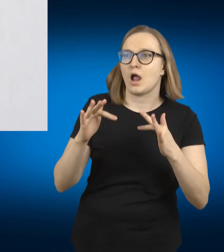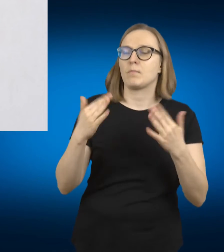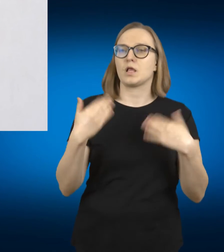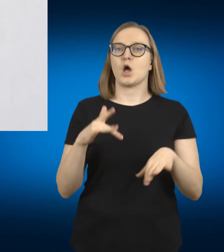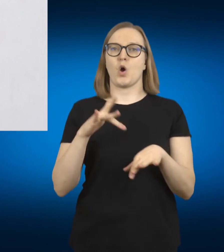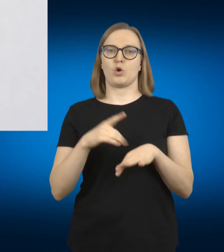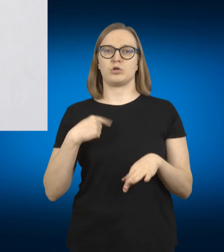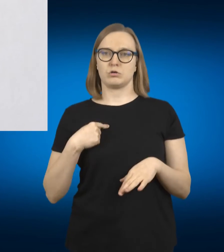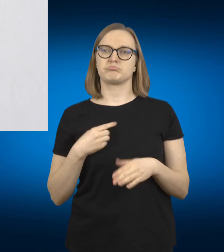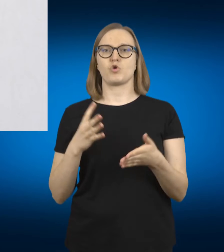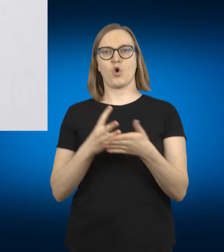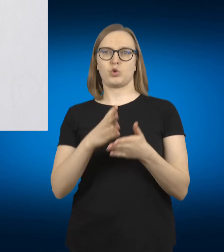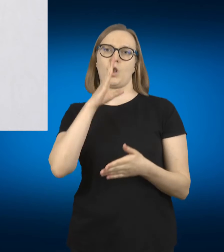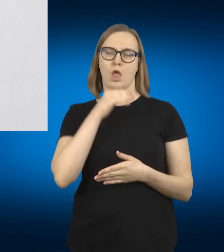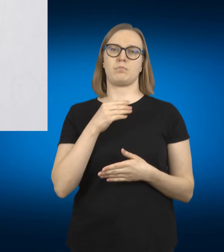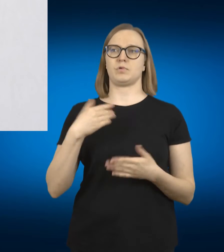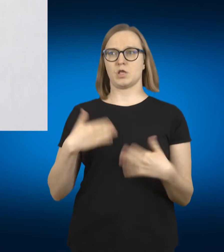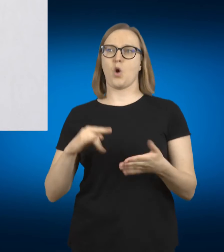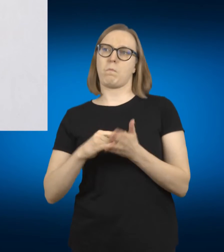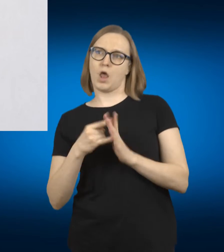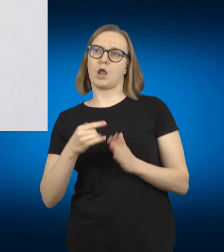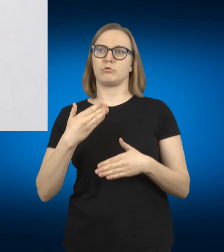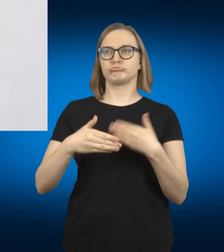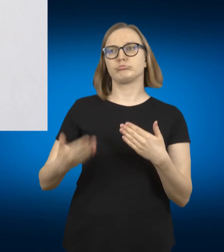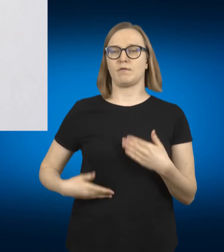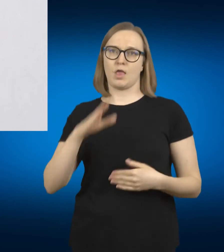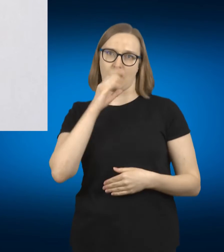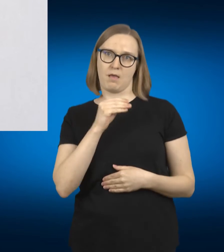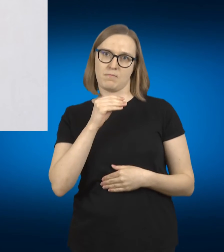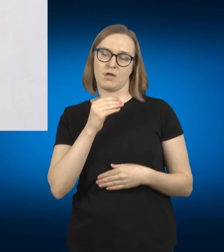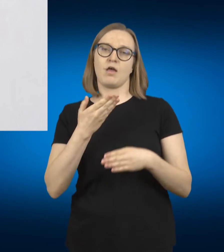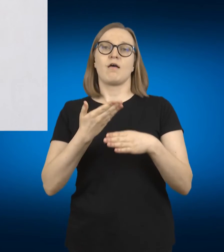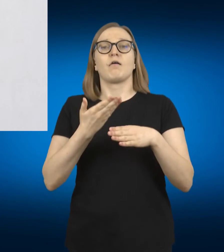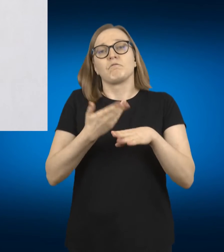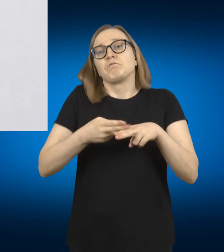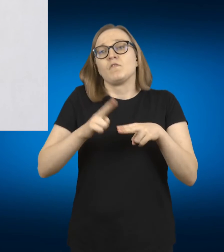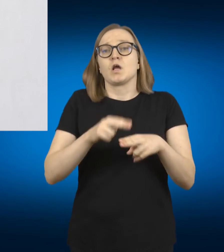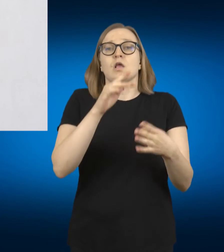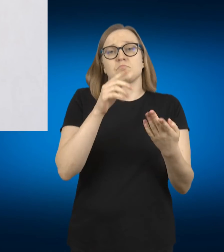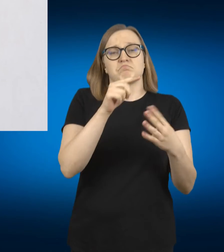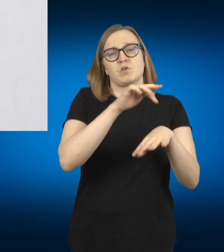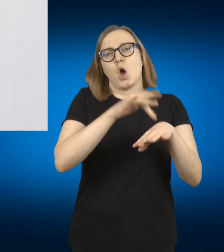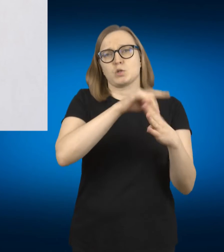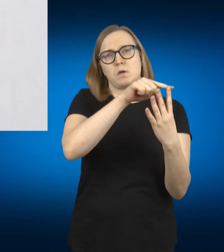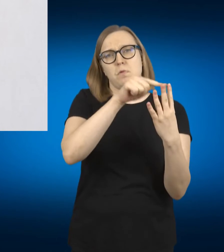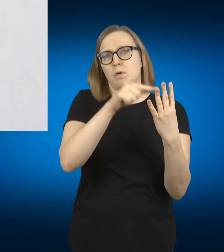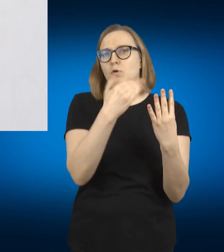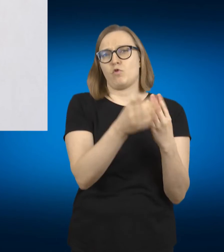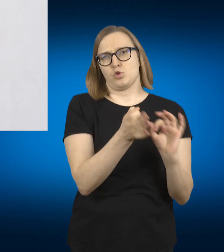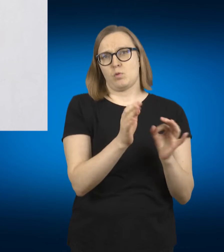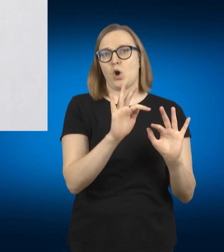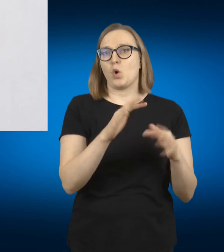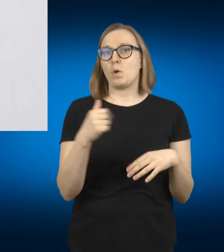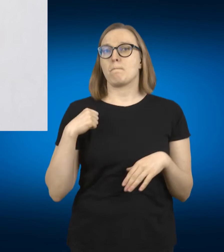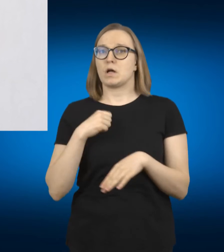taip, kaip mes juos galim suplanuoti ir įgyvendinti. Tai visos šios reakcijos yra suprantamos ir jeigu jūs jaučiatės vienaip ar kitaip arba pastebit, kad jaučiasi